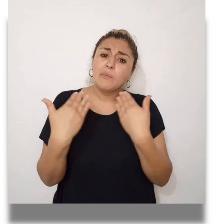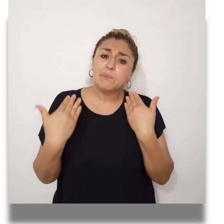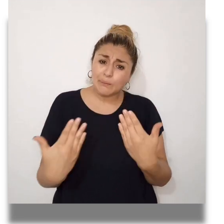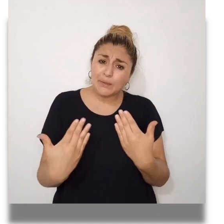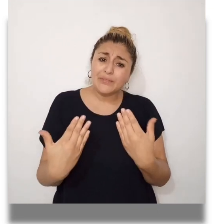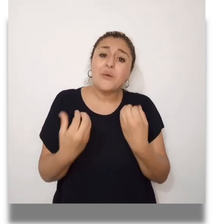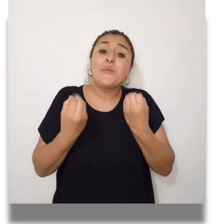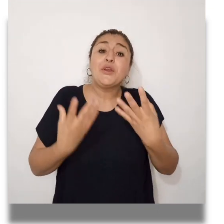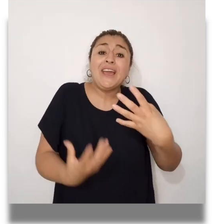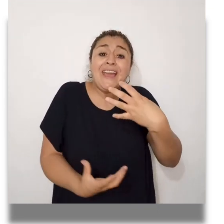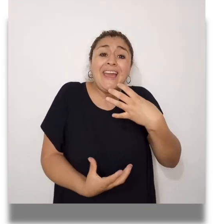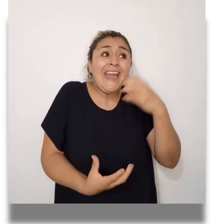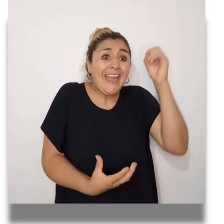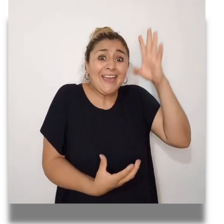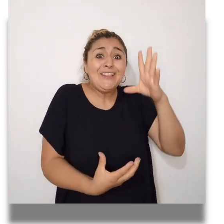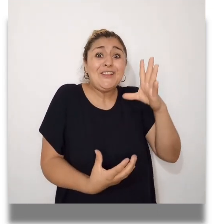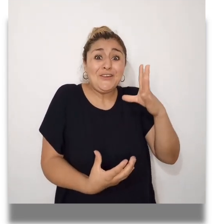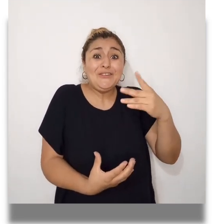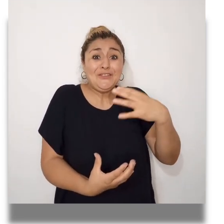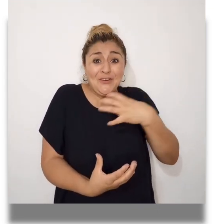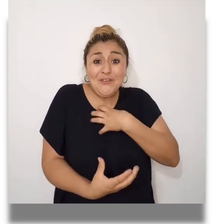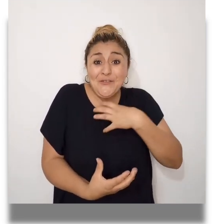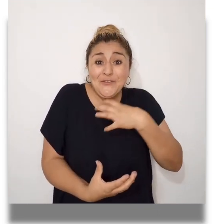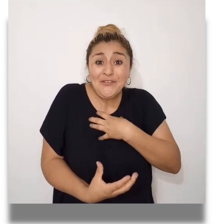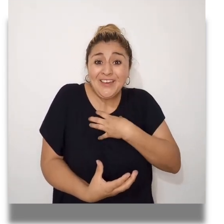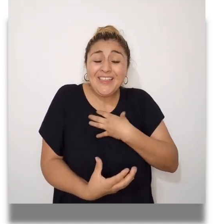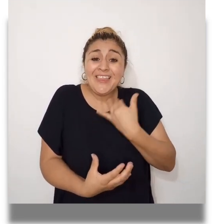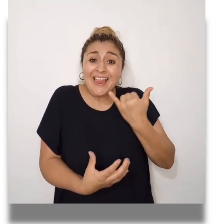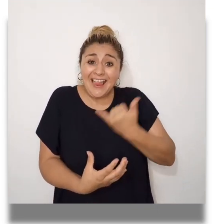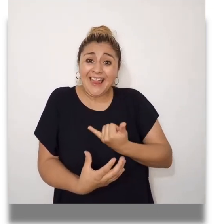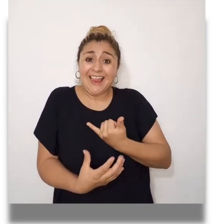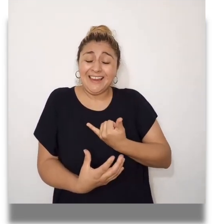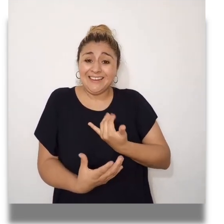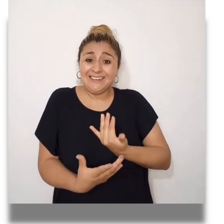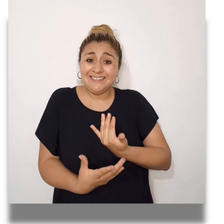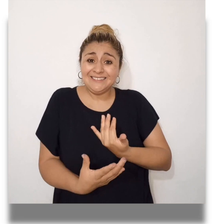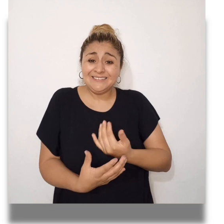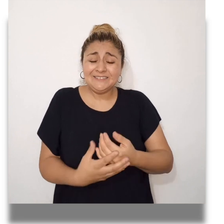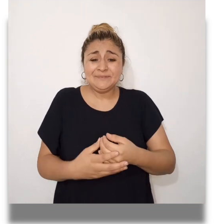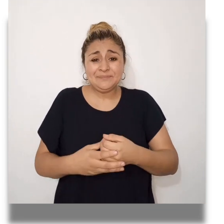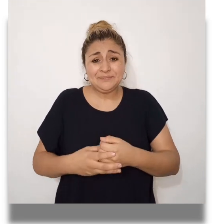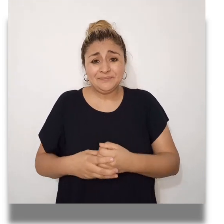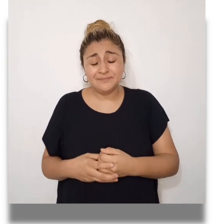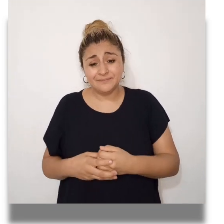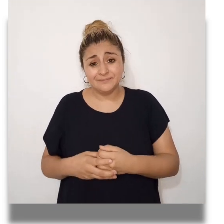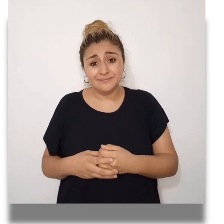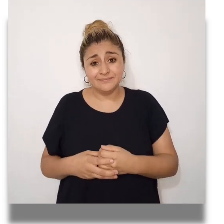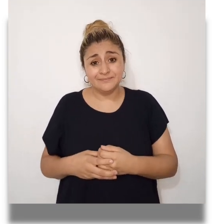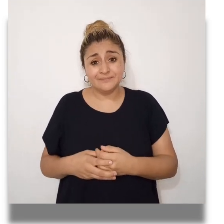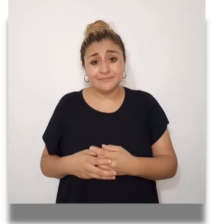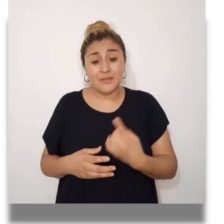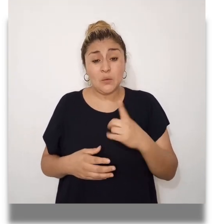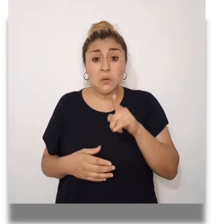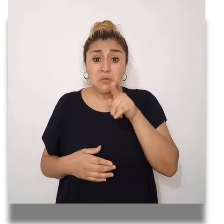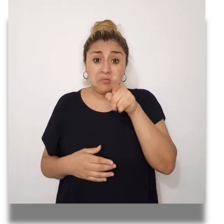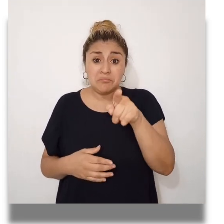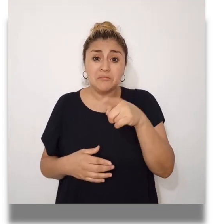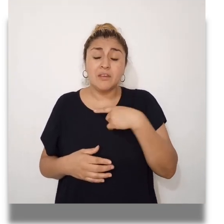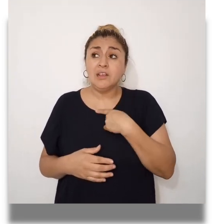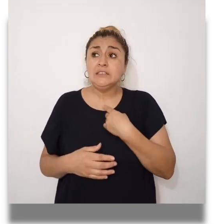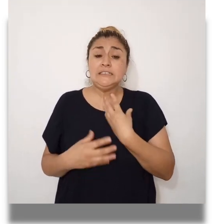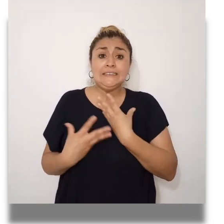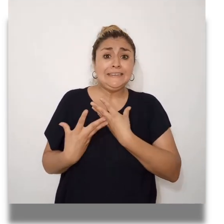tener confianza en la palabra de Dios. Lorsqu'on a la crainte de Dieu, on n'a pas peur des hommes. Cuando tenés temor de